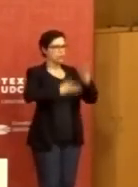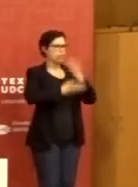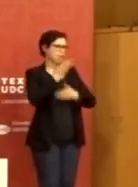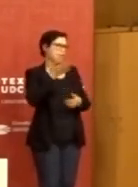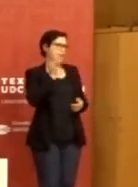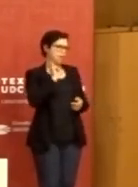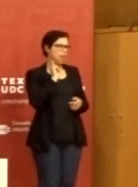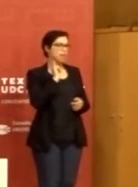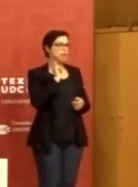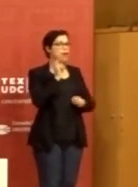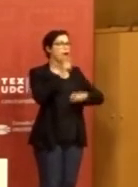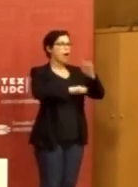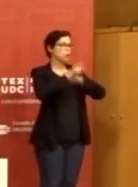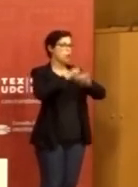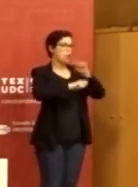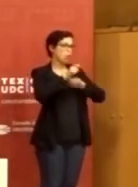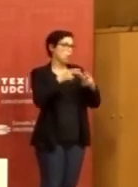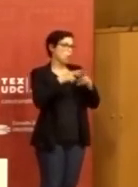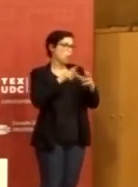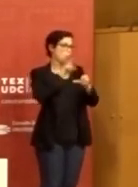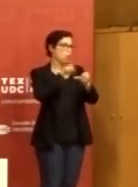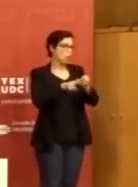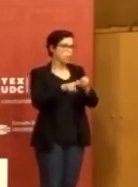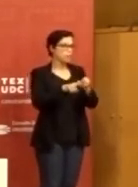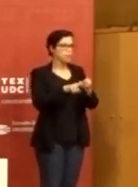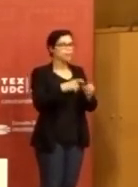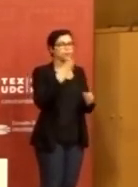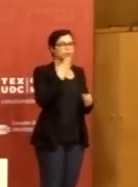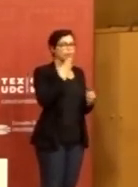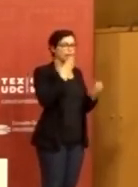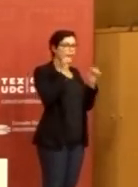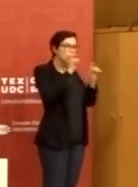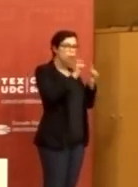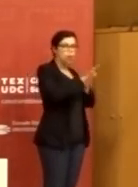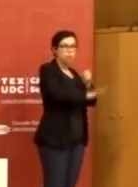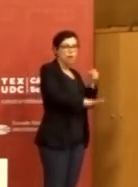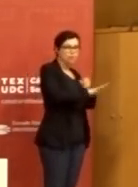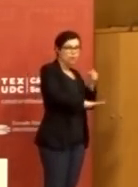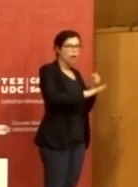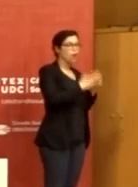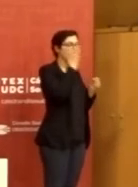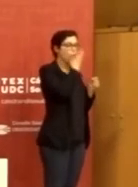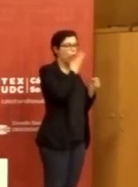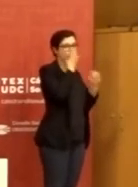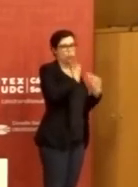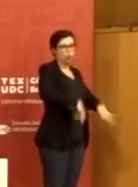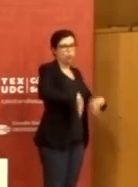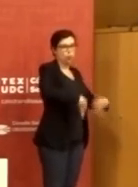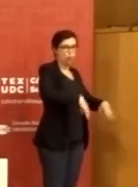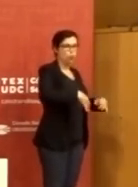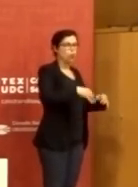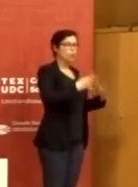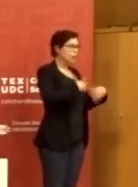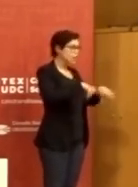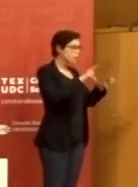asociación. Los chicos cuando salen de la educación básica en un colegio ordinario, tenemos los padres la